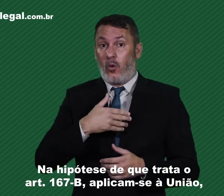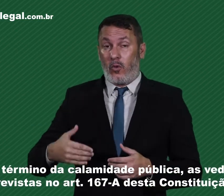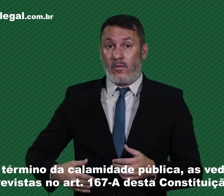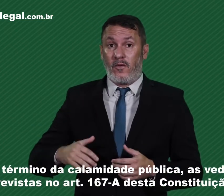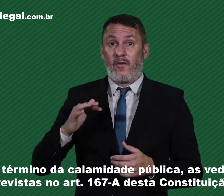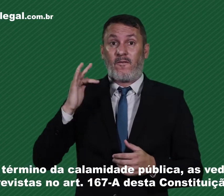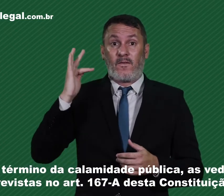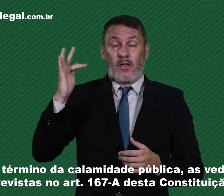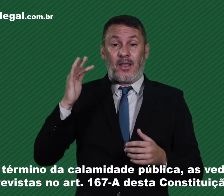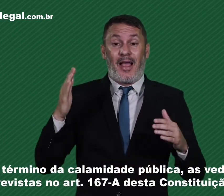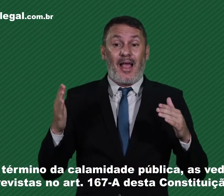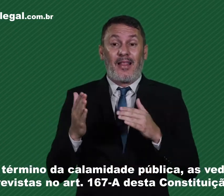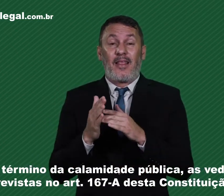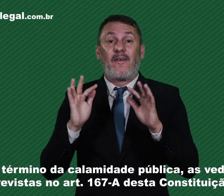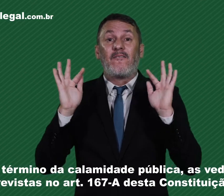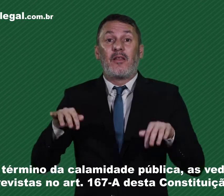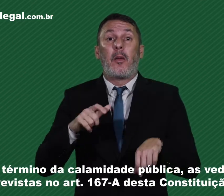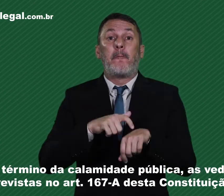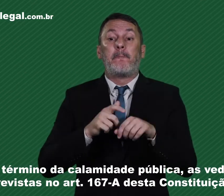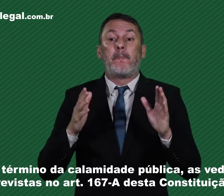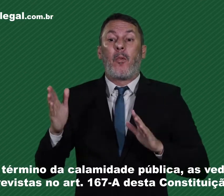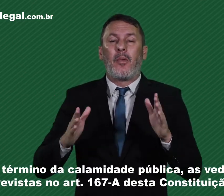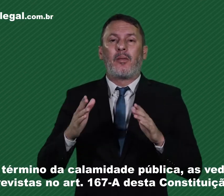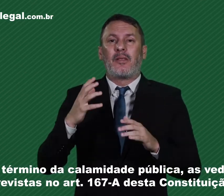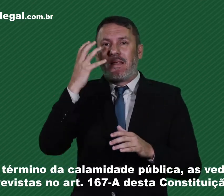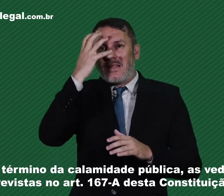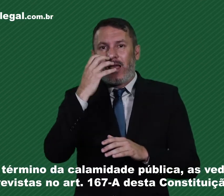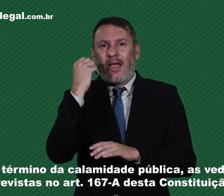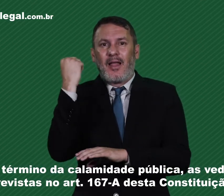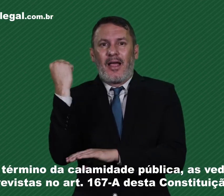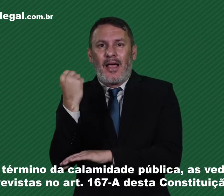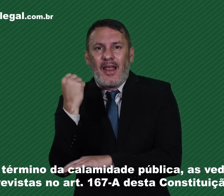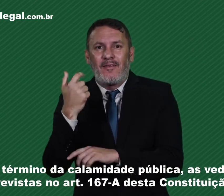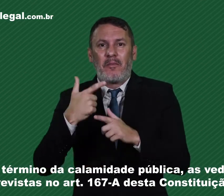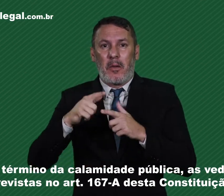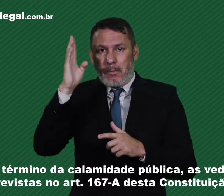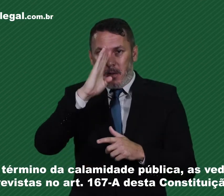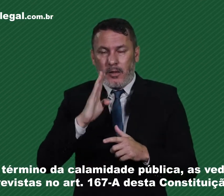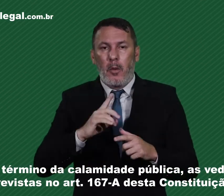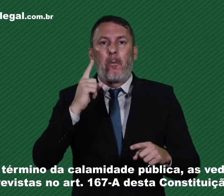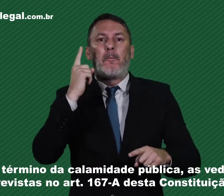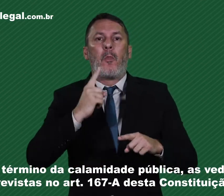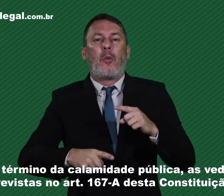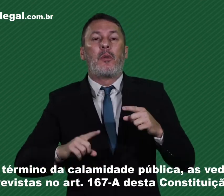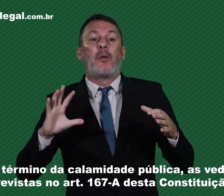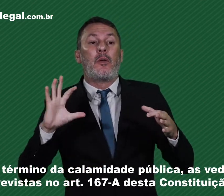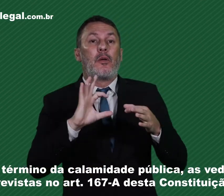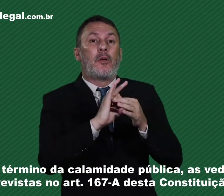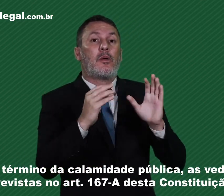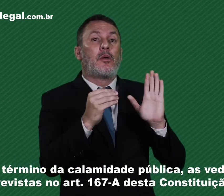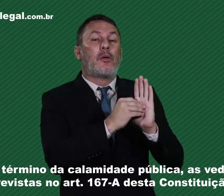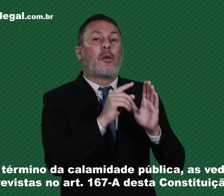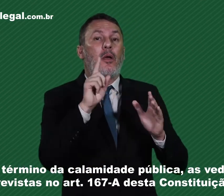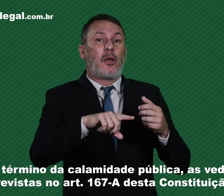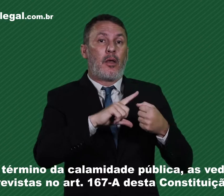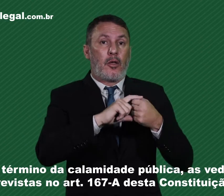até o término da calamidade publi e as vedações previstas no artigo 167 a